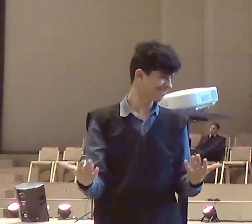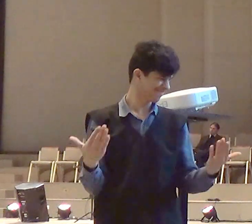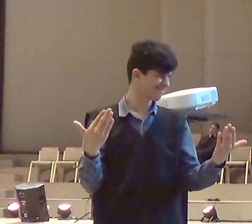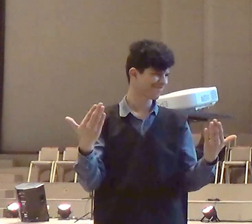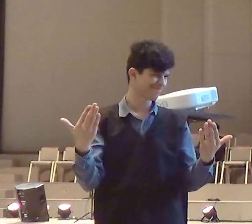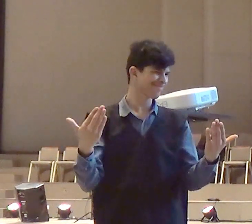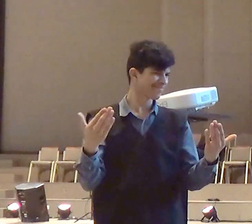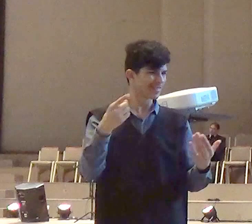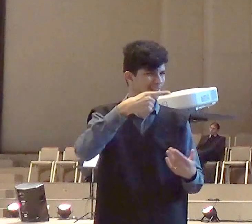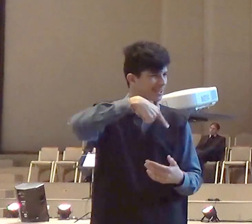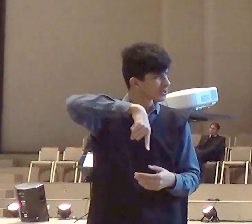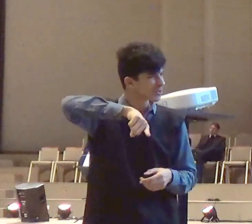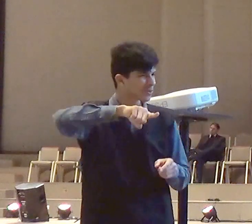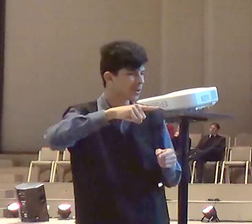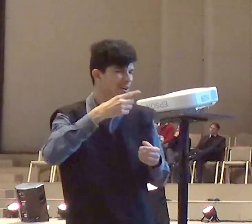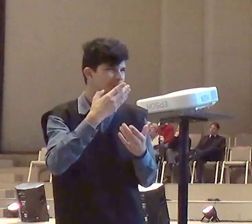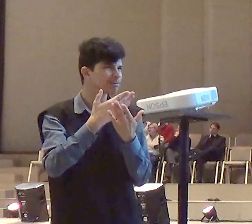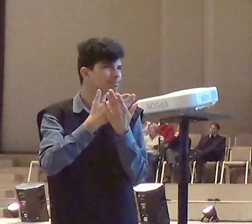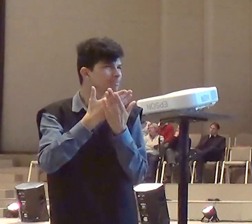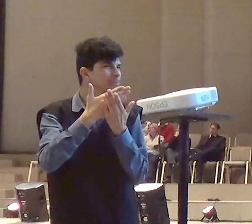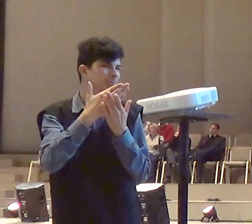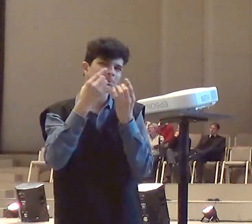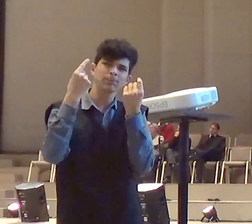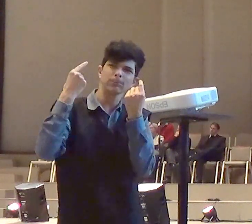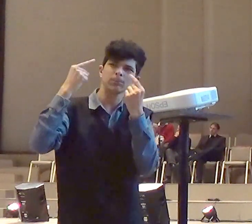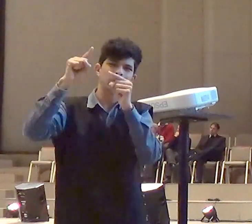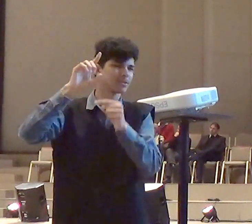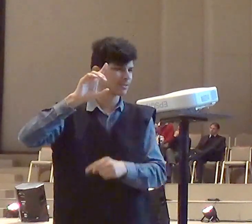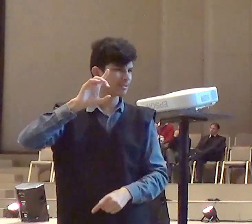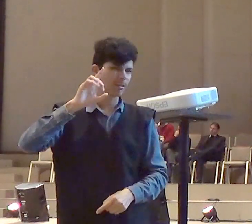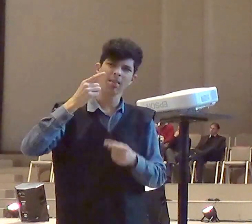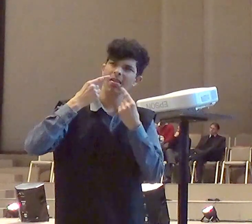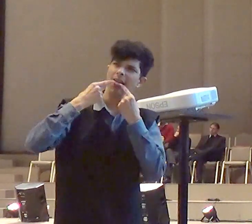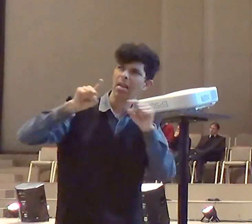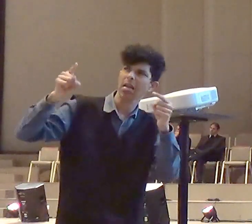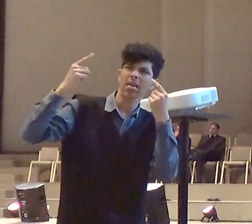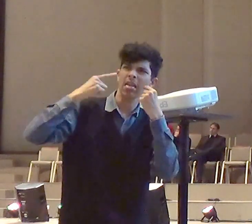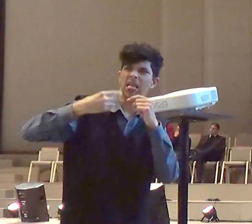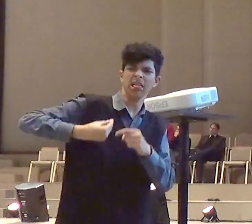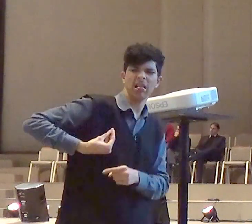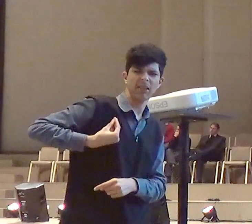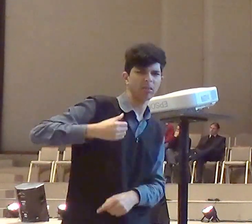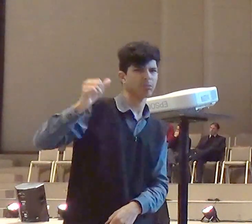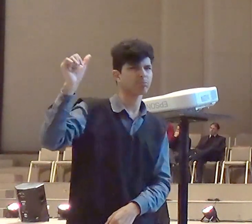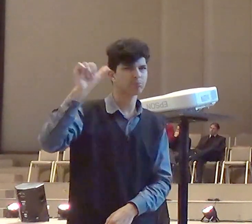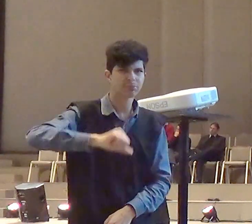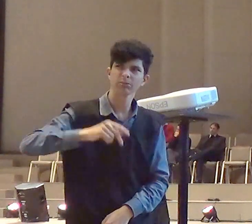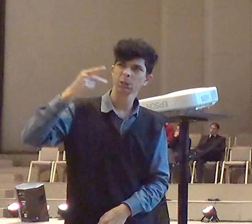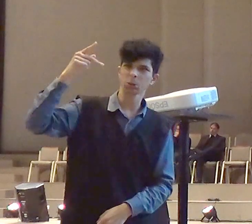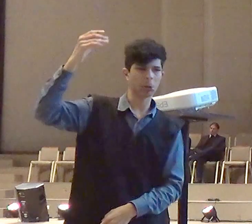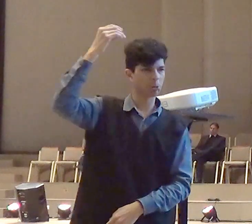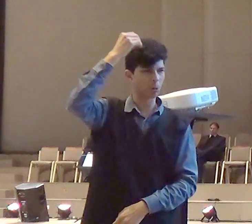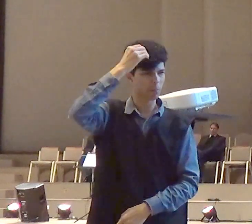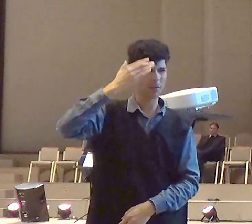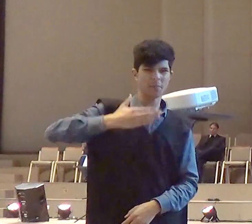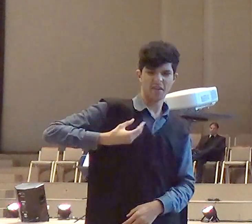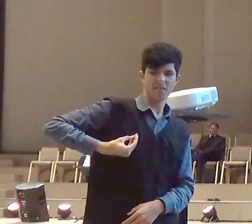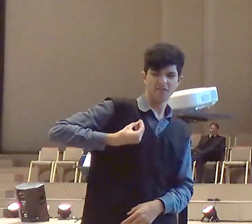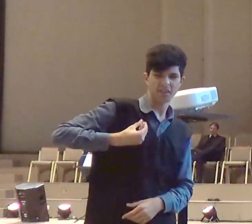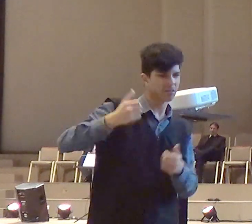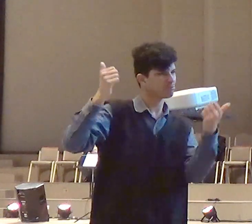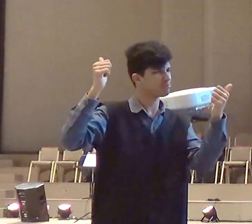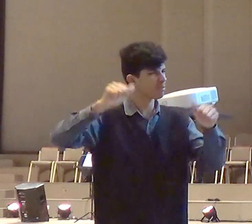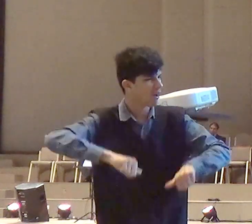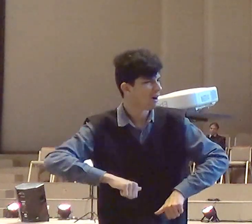a gente começa a lutar com Deus lutar contra a vontade de Deus contra o propósito de Deus para minha vida